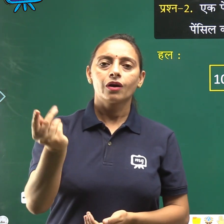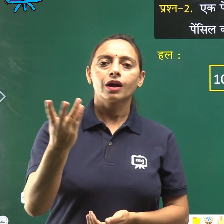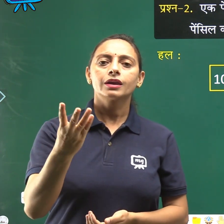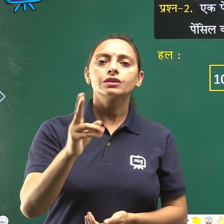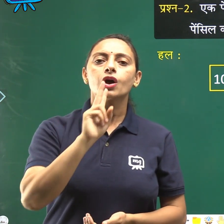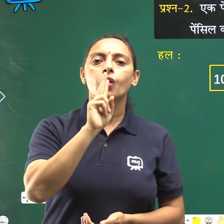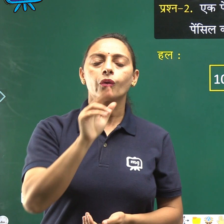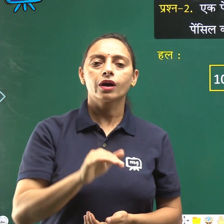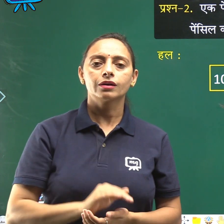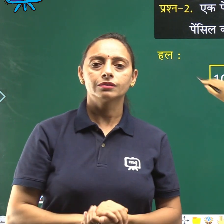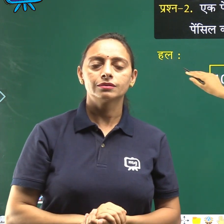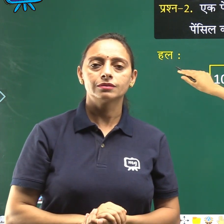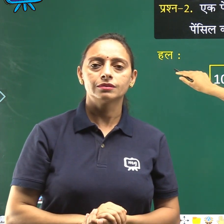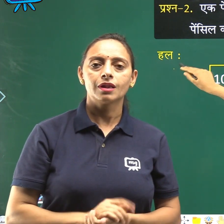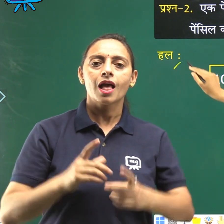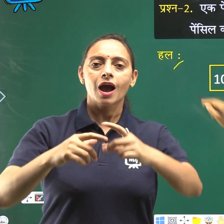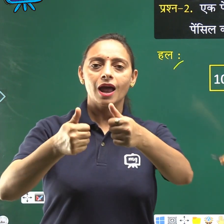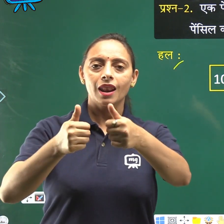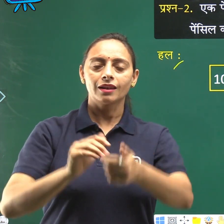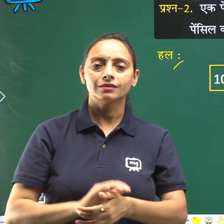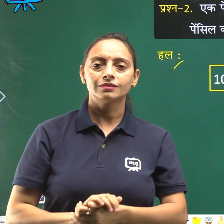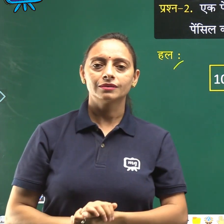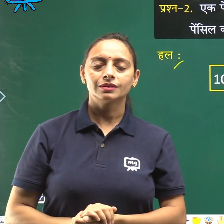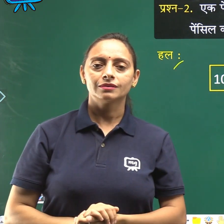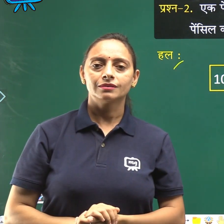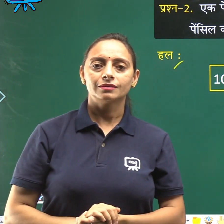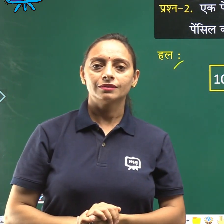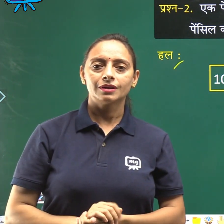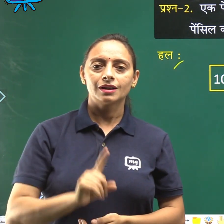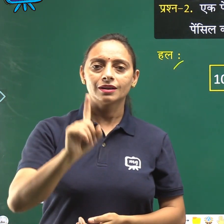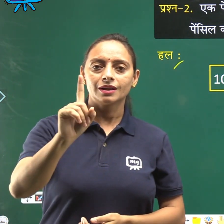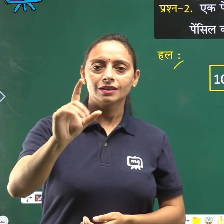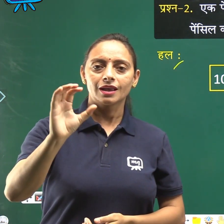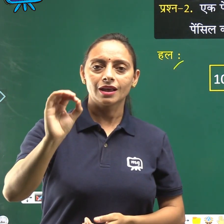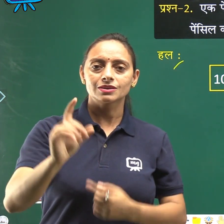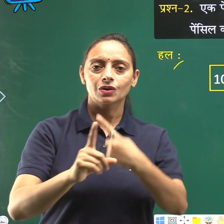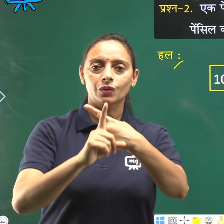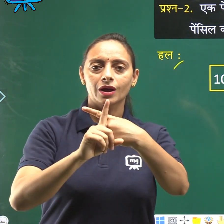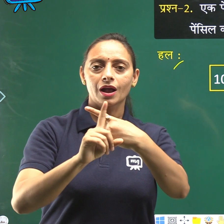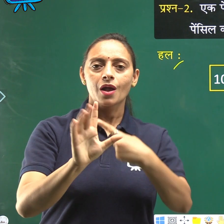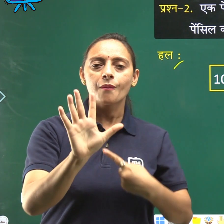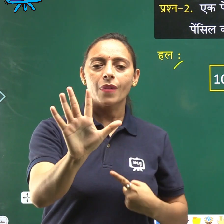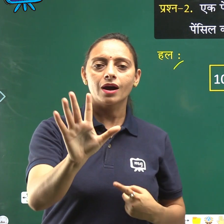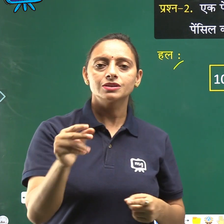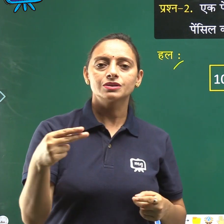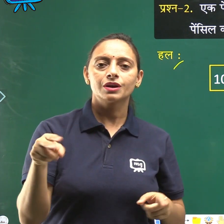कितना होगा? हल। 10 गुना 5 बराबर